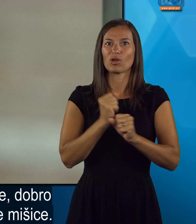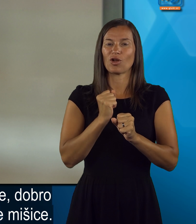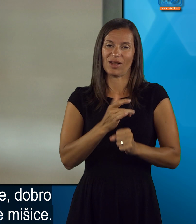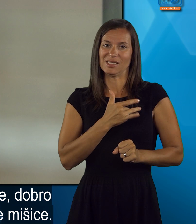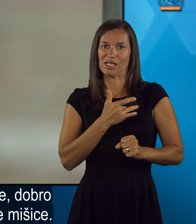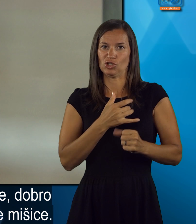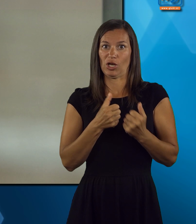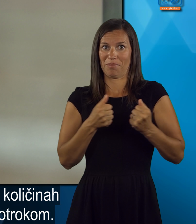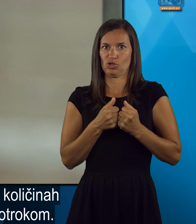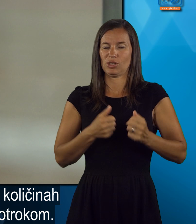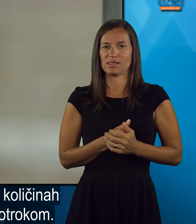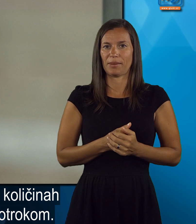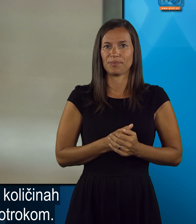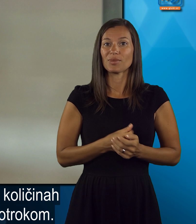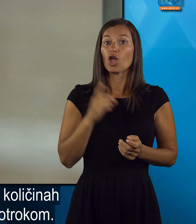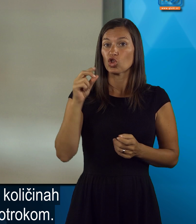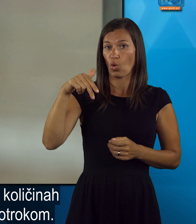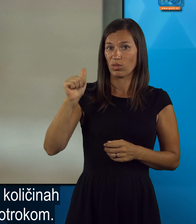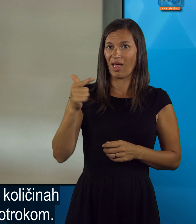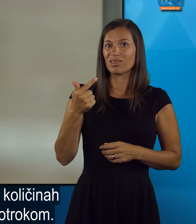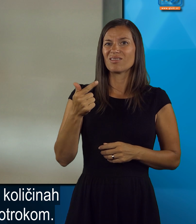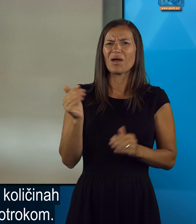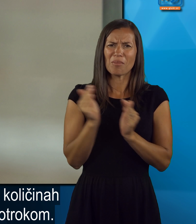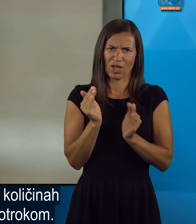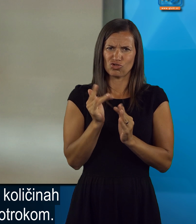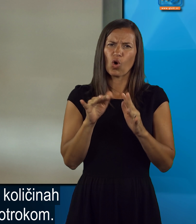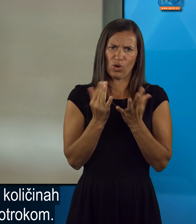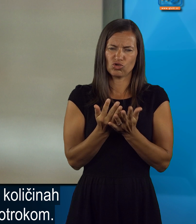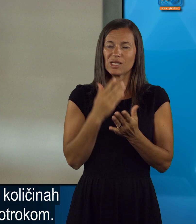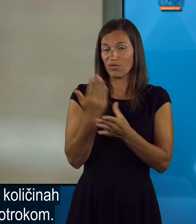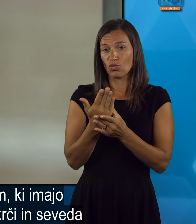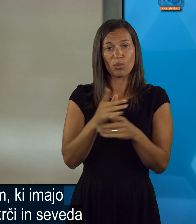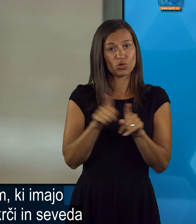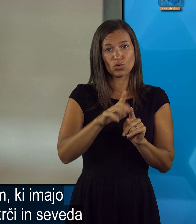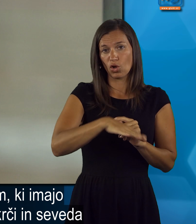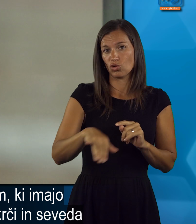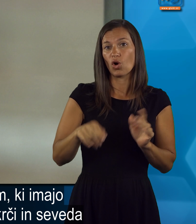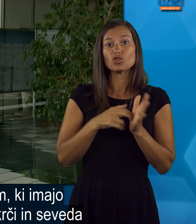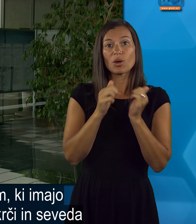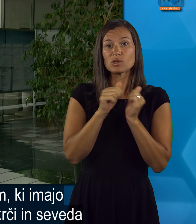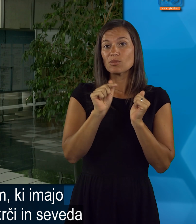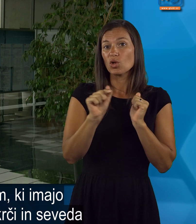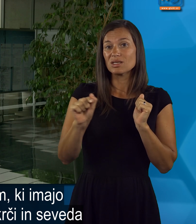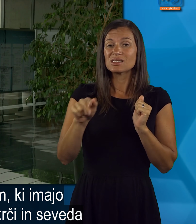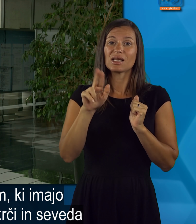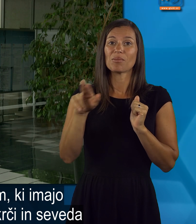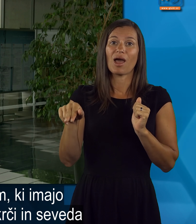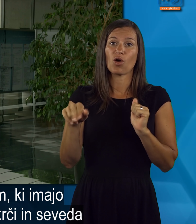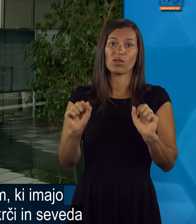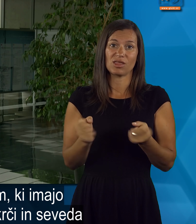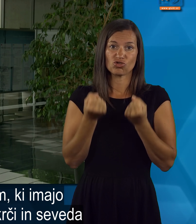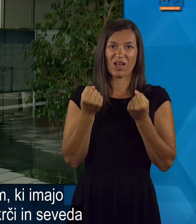srčne mišice. Donat v manjših količinah svetujemo tudi otrokom, predvsem pri tistih, ki imajo težave z